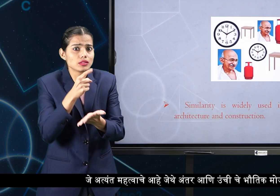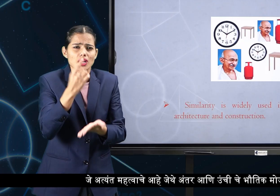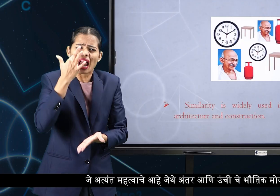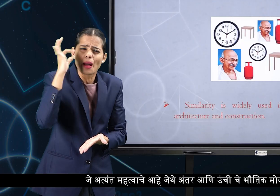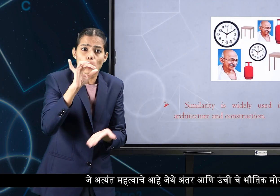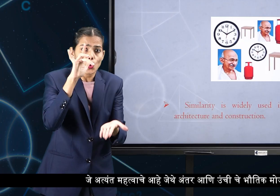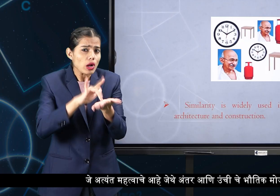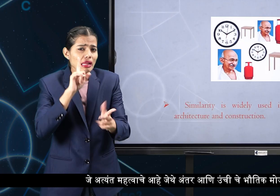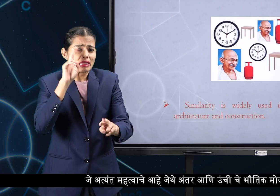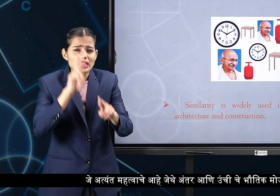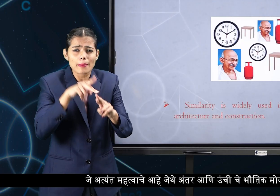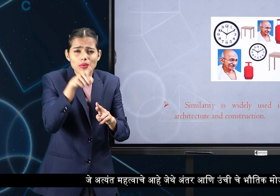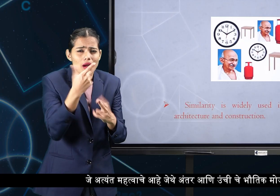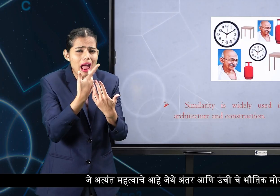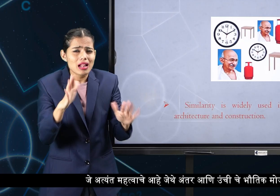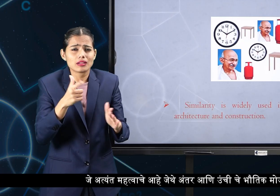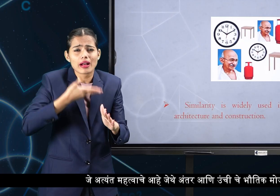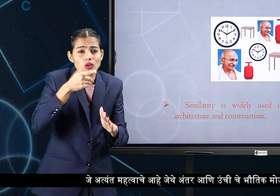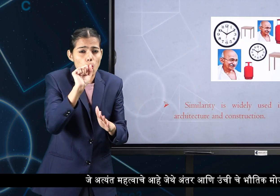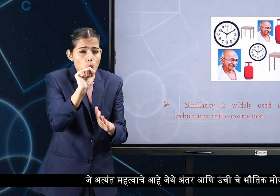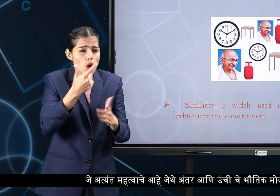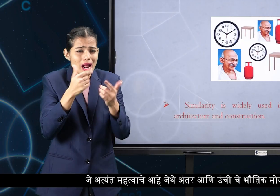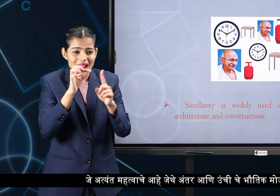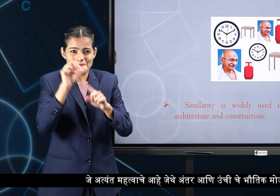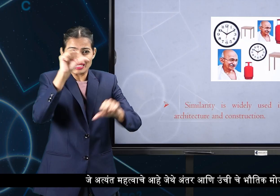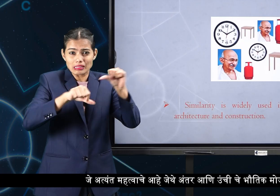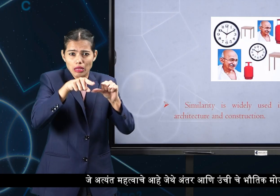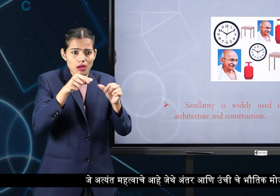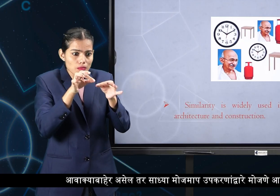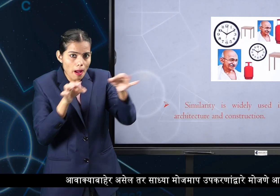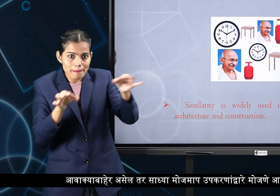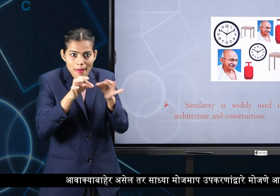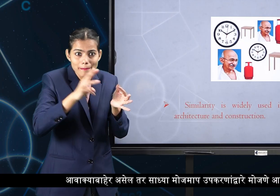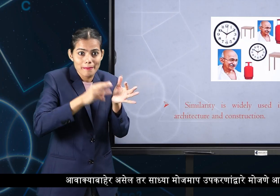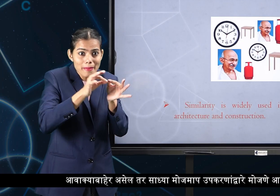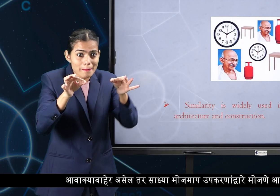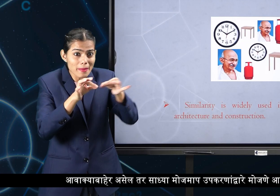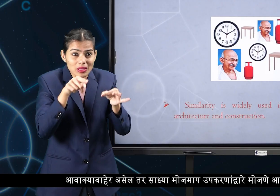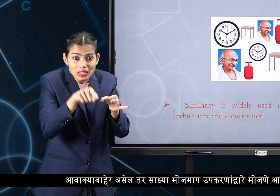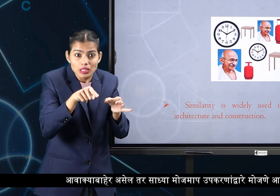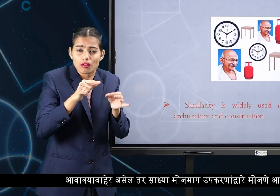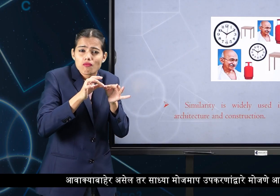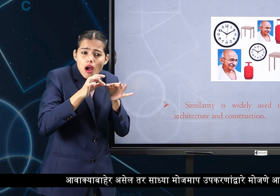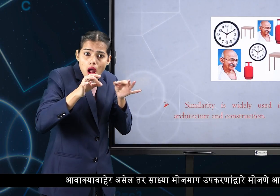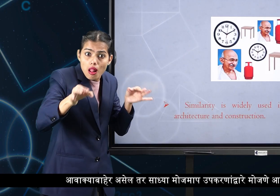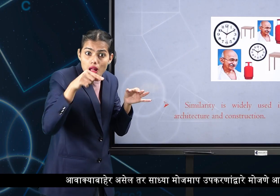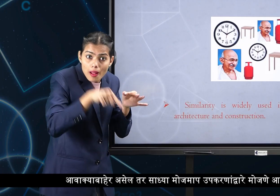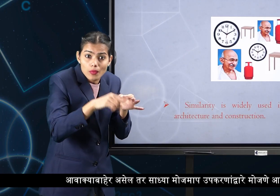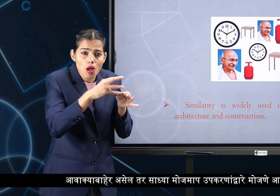आहे. जेथे अंतर आणि उंचीचे भौतिक मोजमाप करणे आपल्या आवाक्याबाहेर असेल तर सध्या